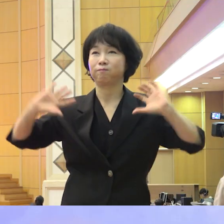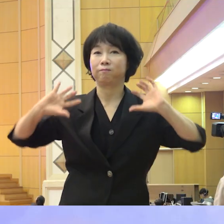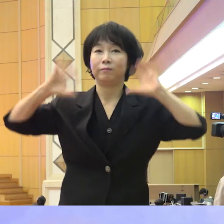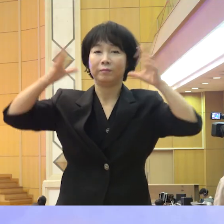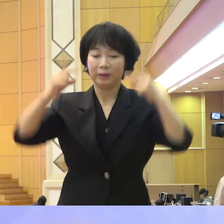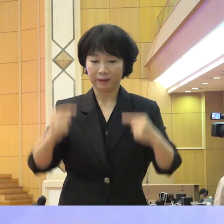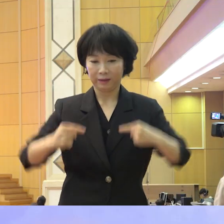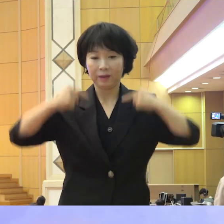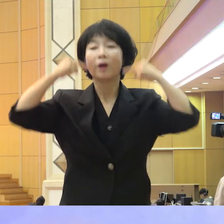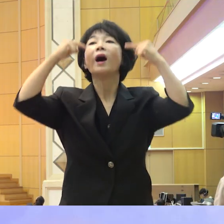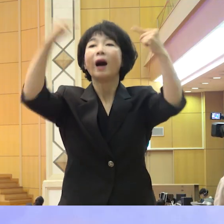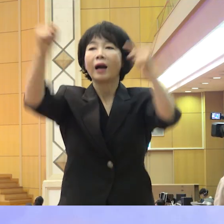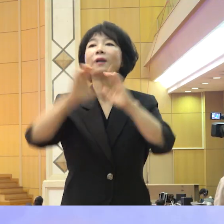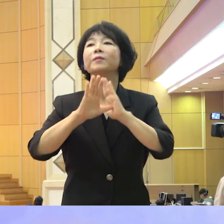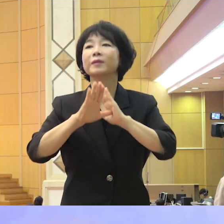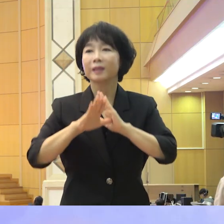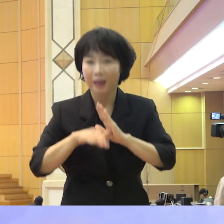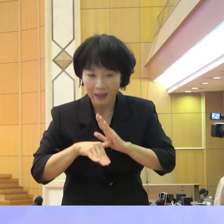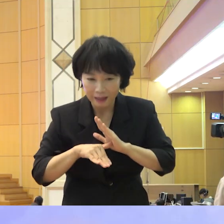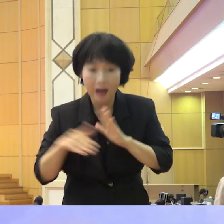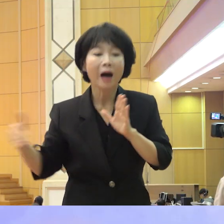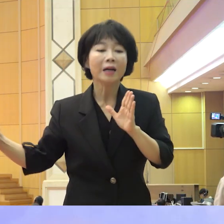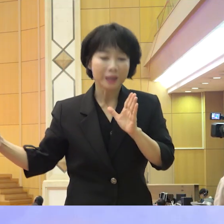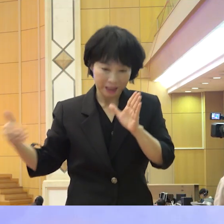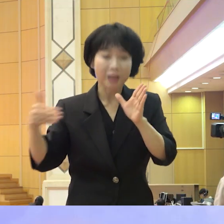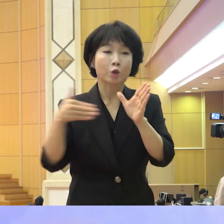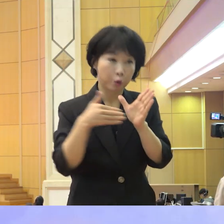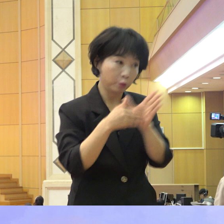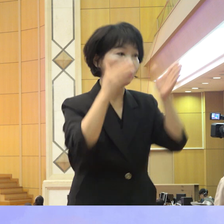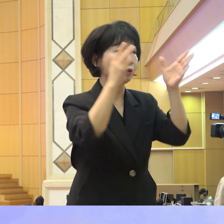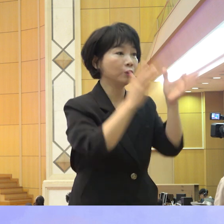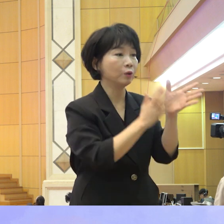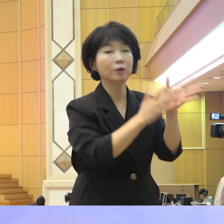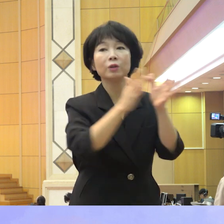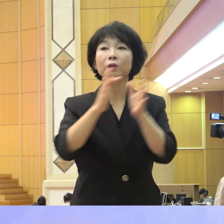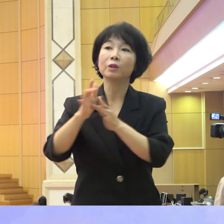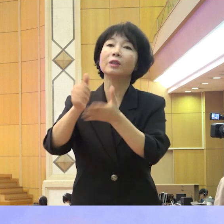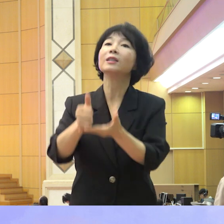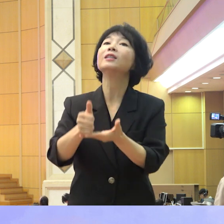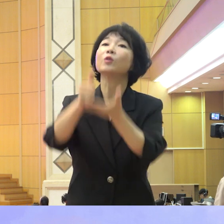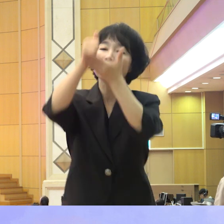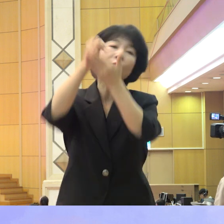천국에 들어갈 때까지 예수는